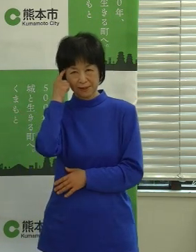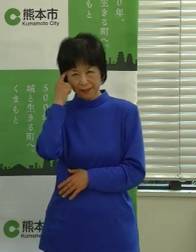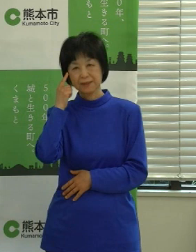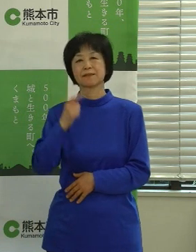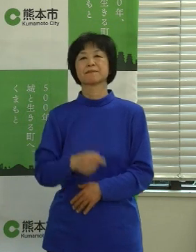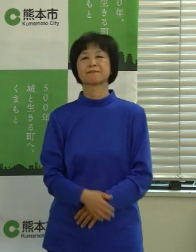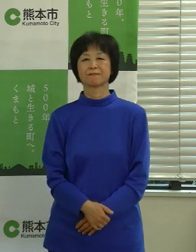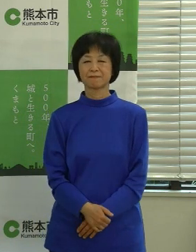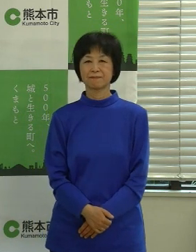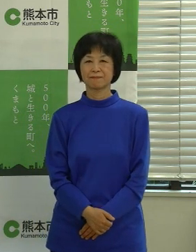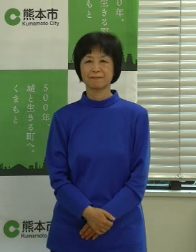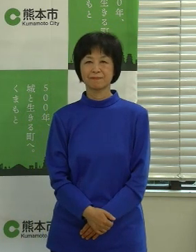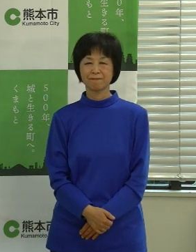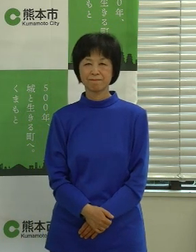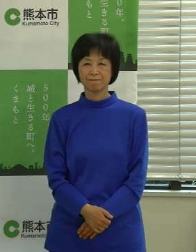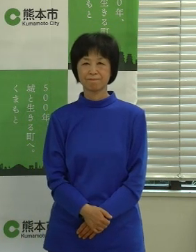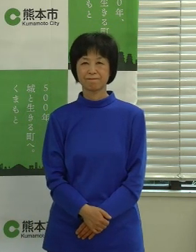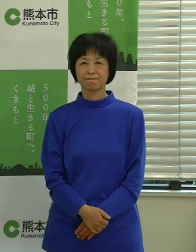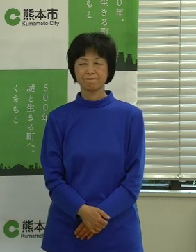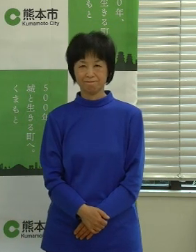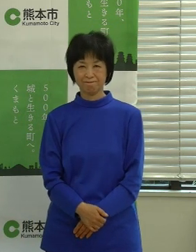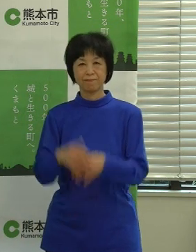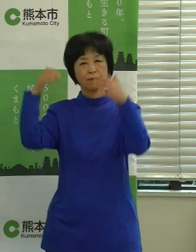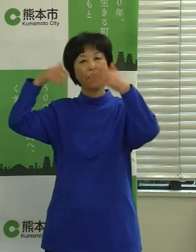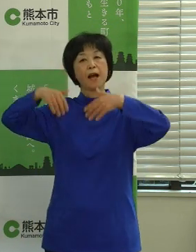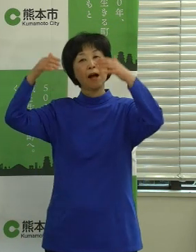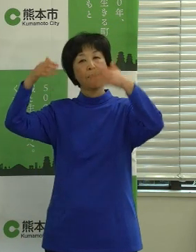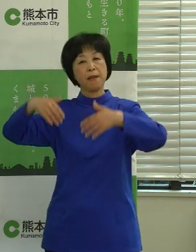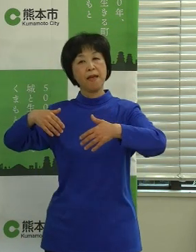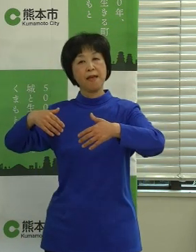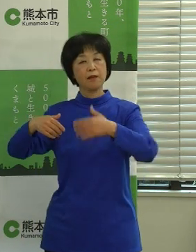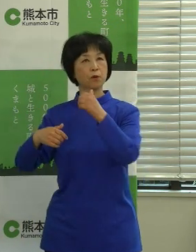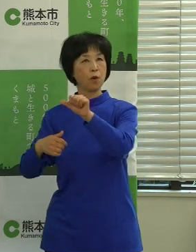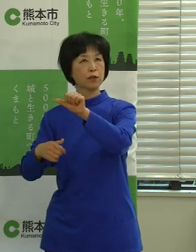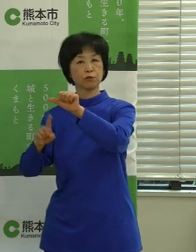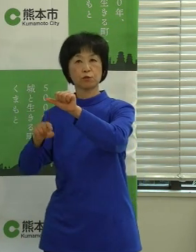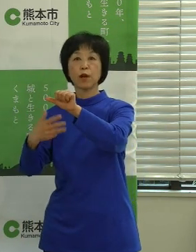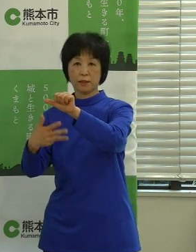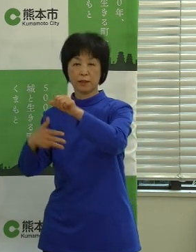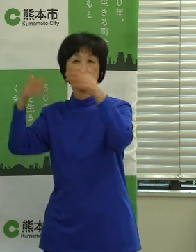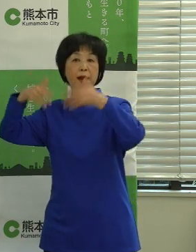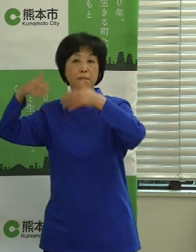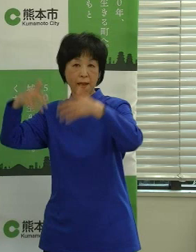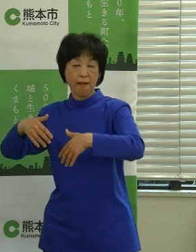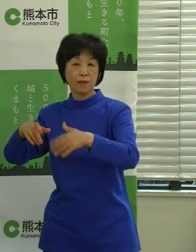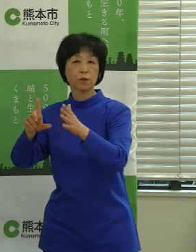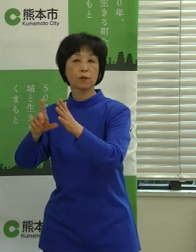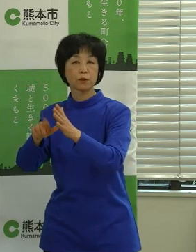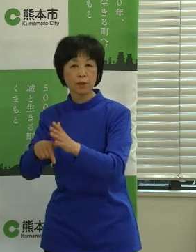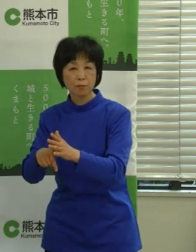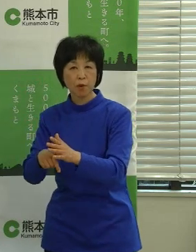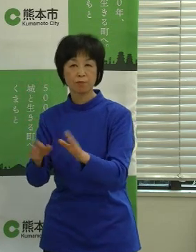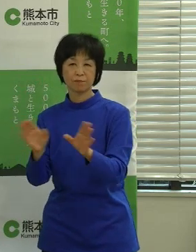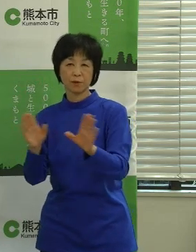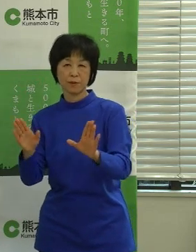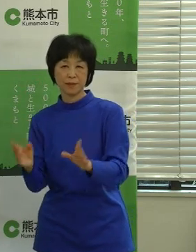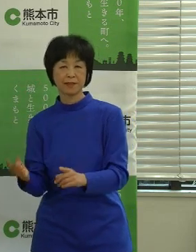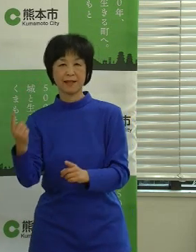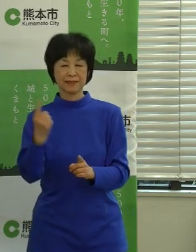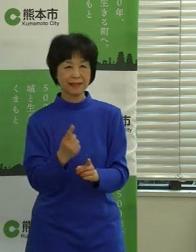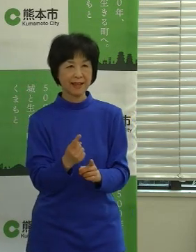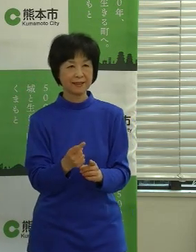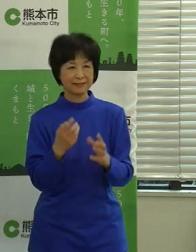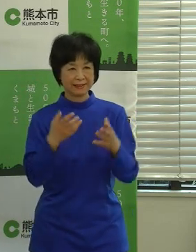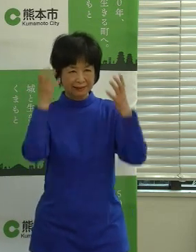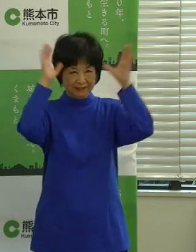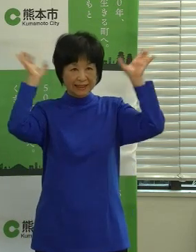からやっぱり雨の中でもね、ああやって子どもさんがライオンをこう見に行